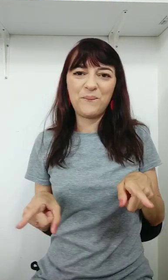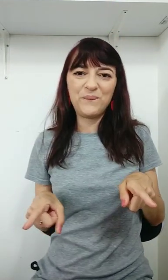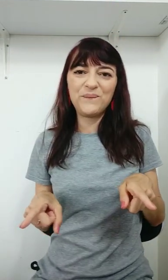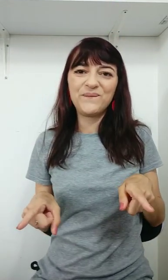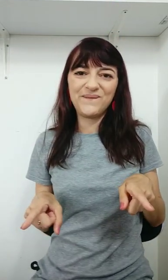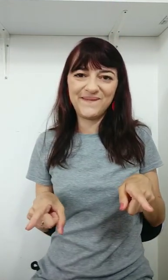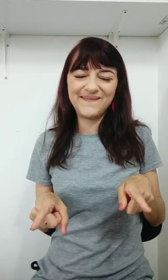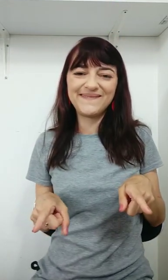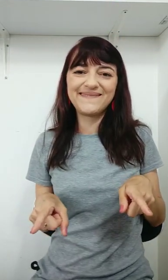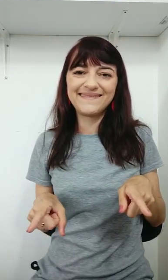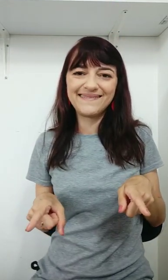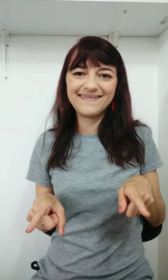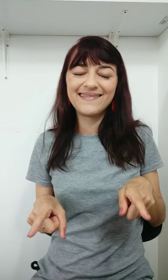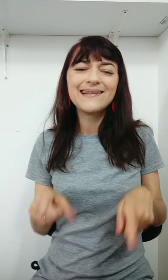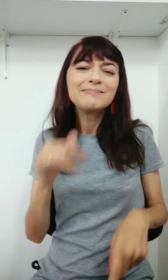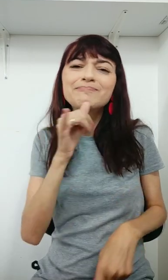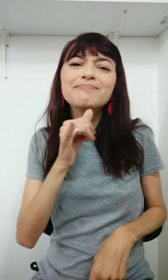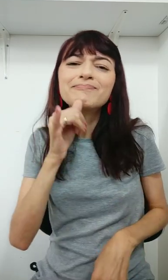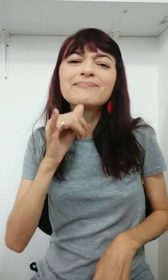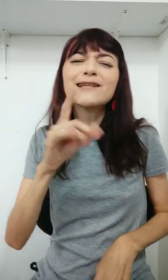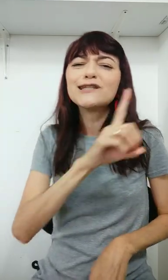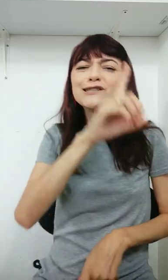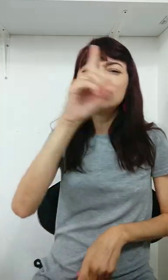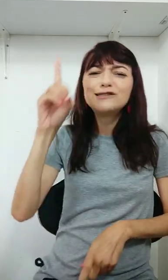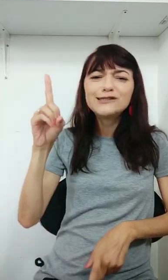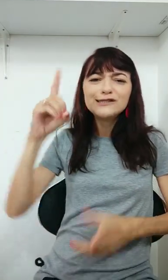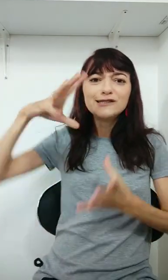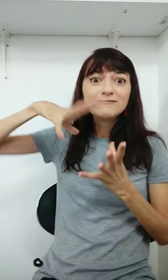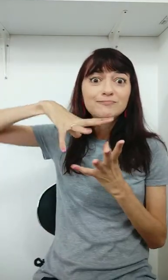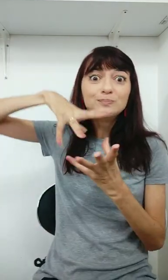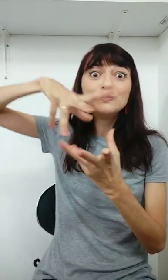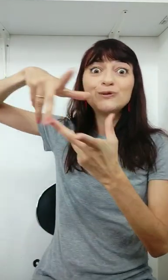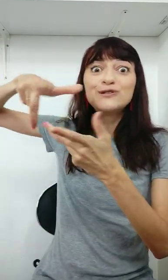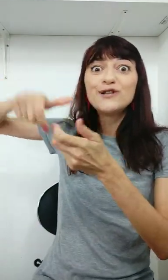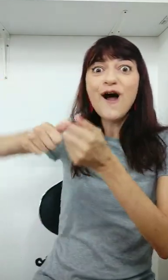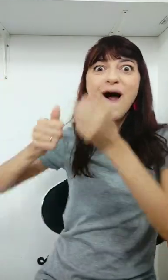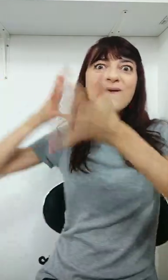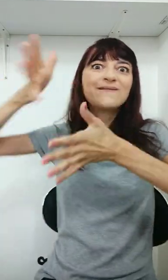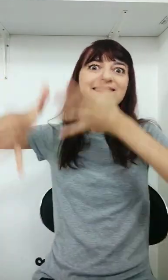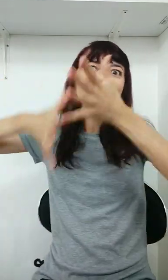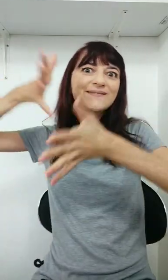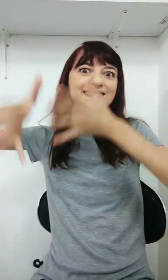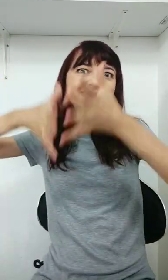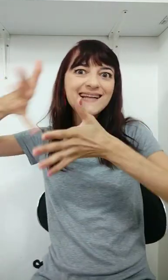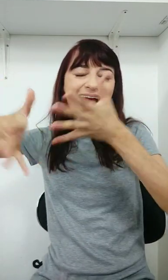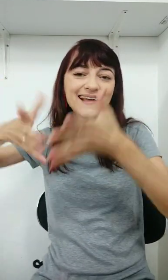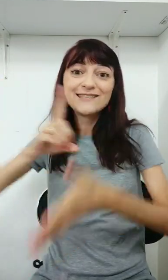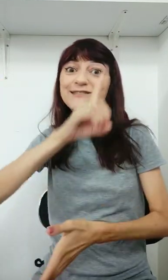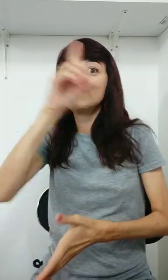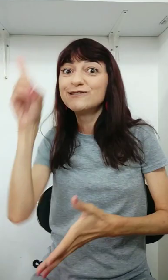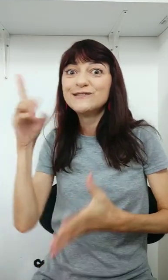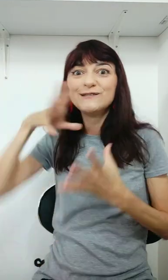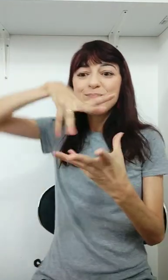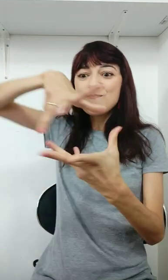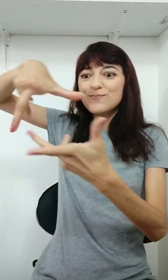ficam felizes por nós, de associações, de movimentos surdos de outros países, também ficam felizes. Por exemplo,